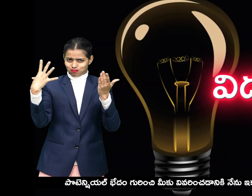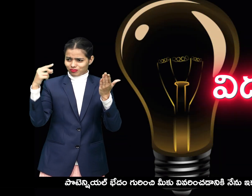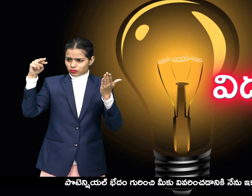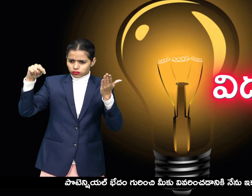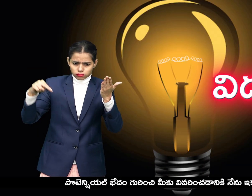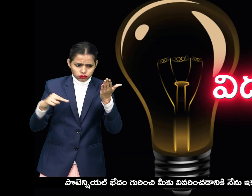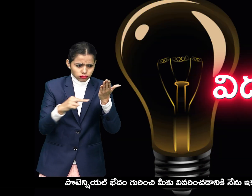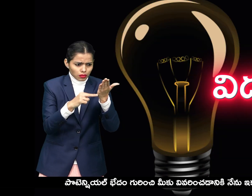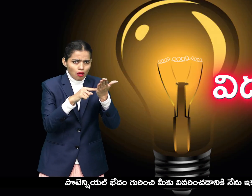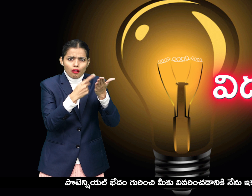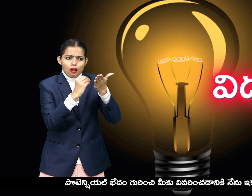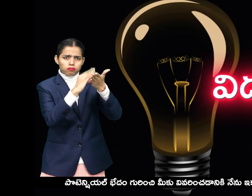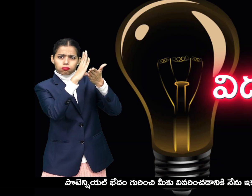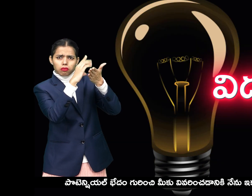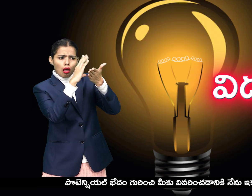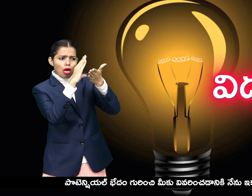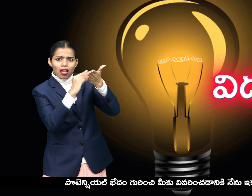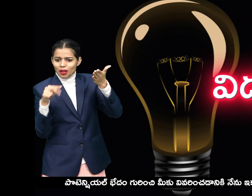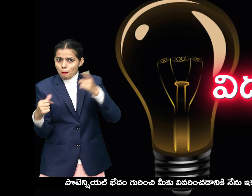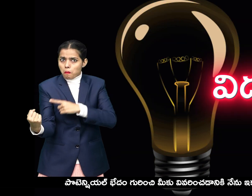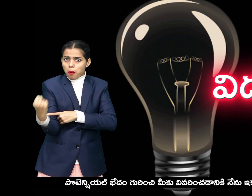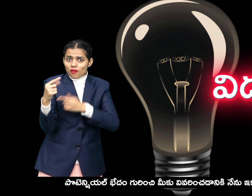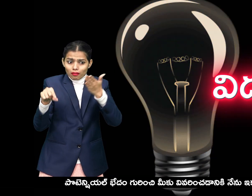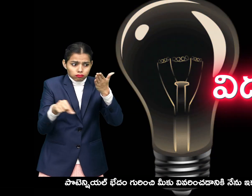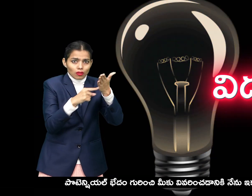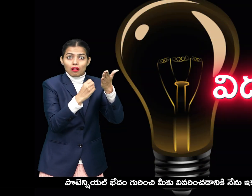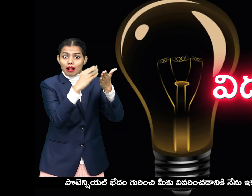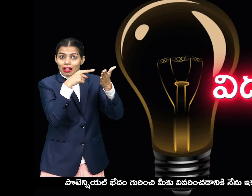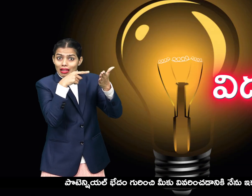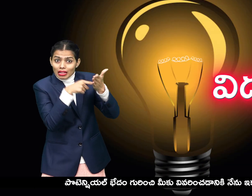మీకు వివరించడానికి నేను ఇక్కడ ఉన్నాను.